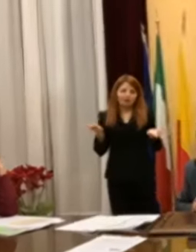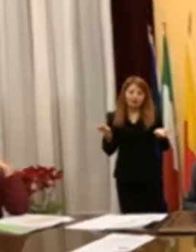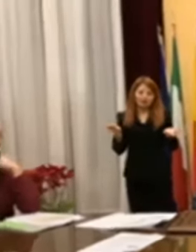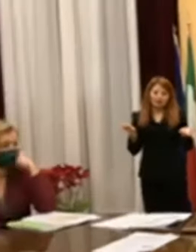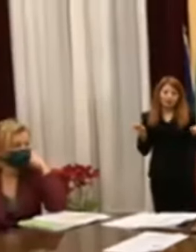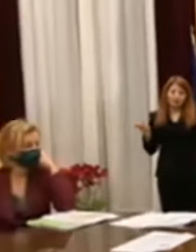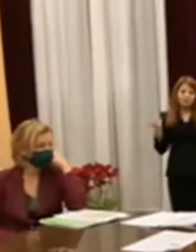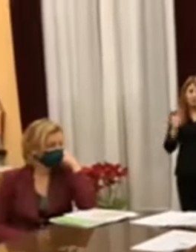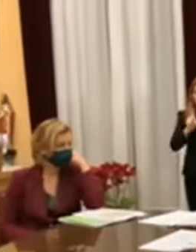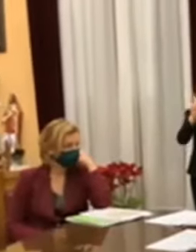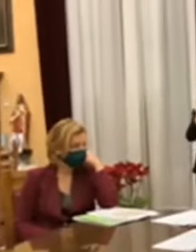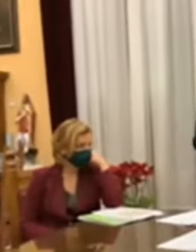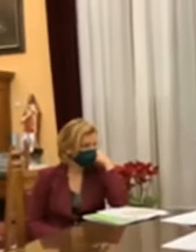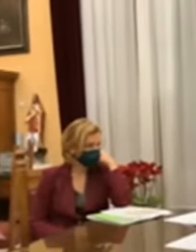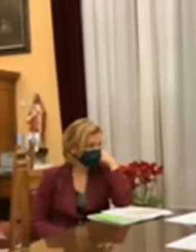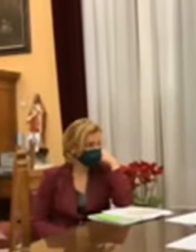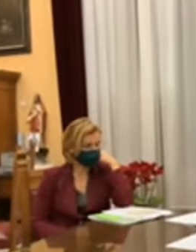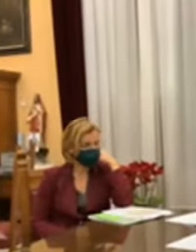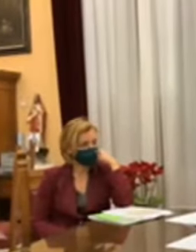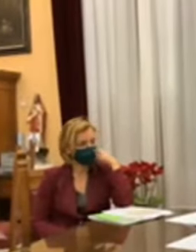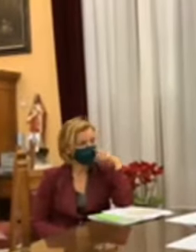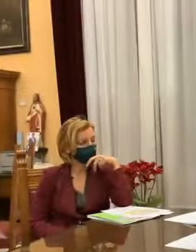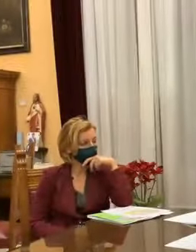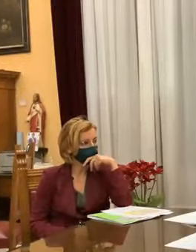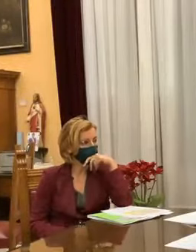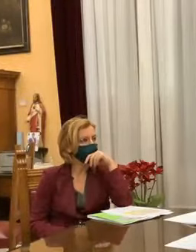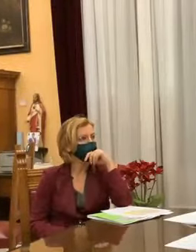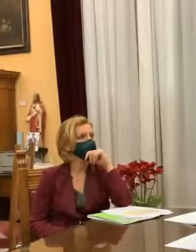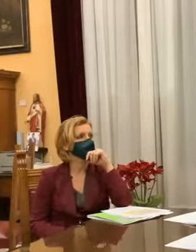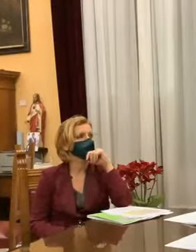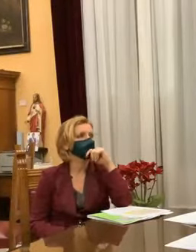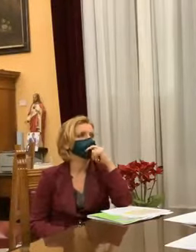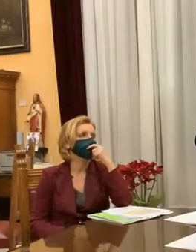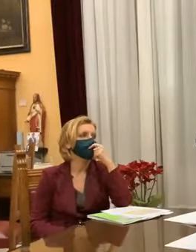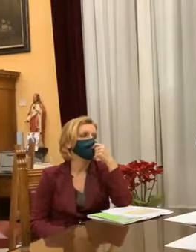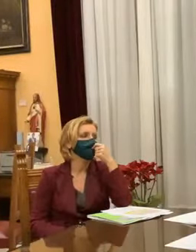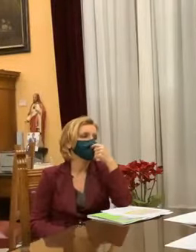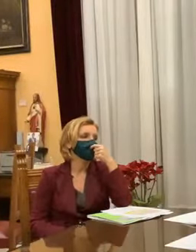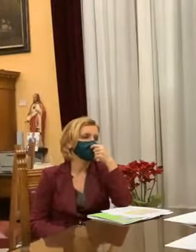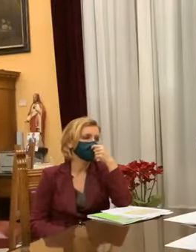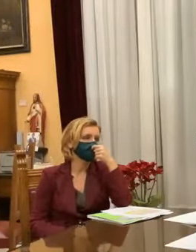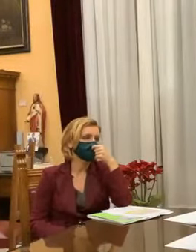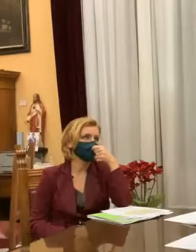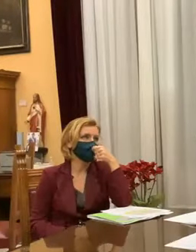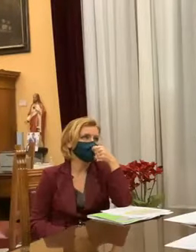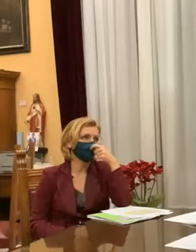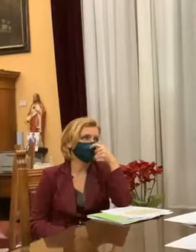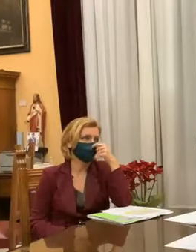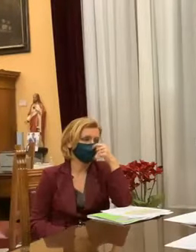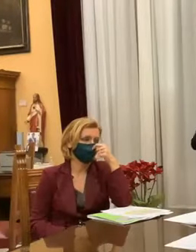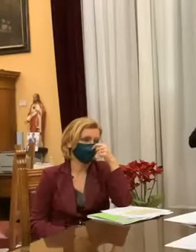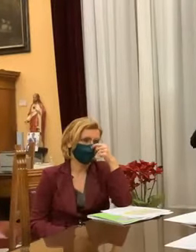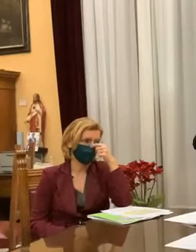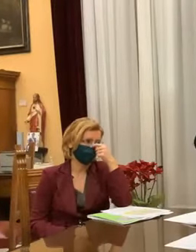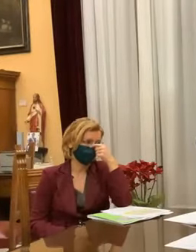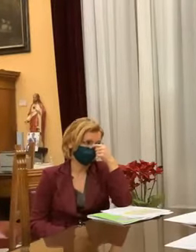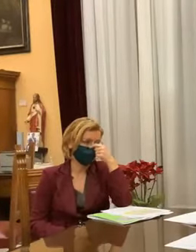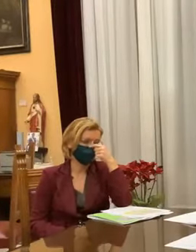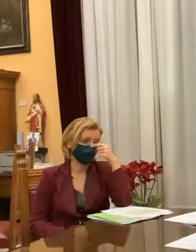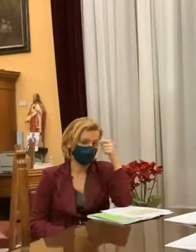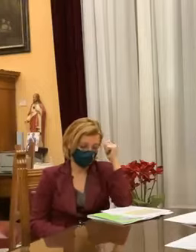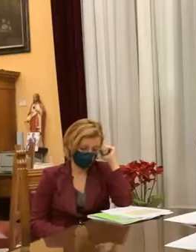procederemo legalmente nei confronti di tutta quella stampa, sì. Guarda, e lo faccio come comune, perché qui voi avete sputtanato il comune di